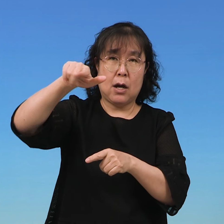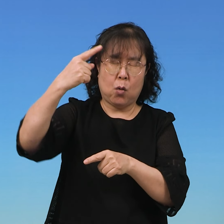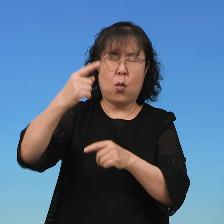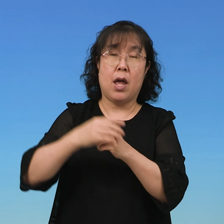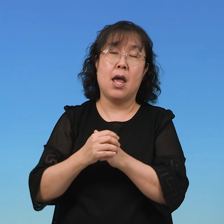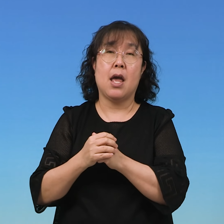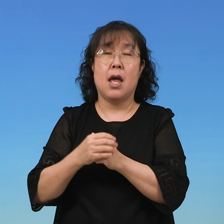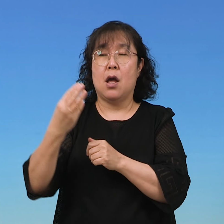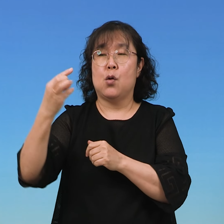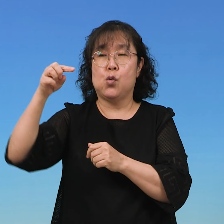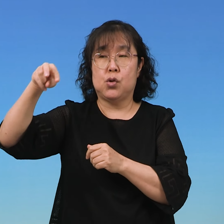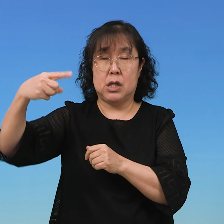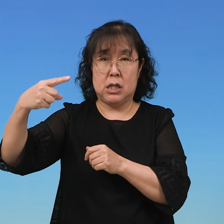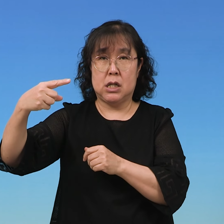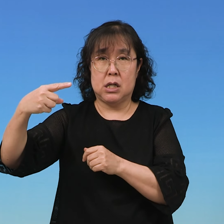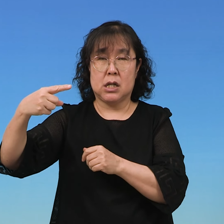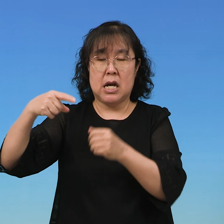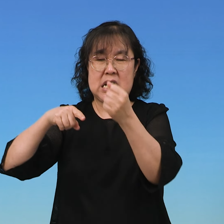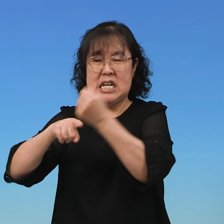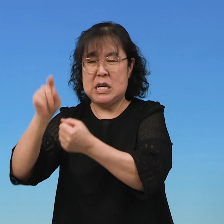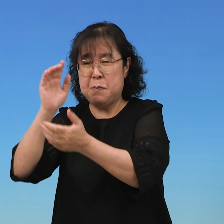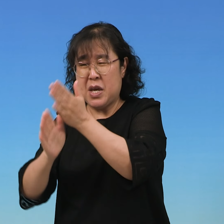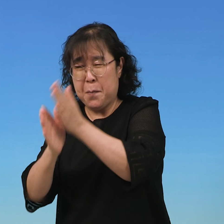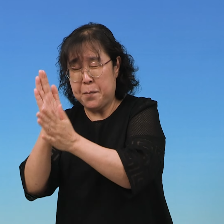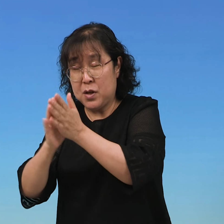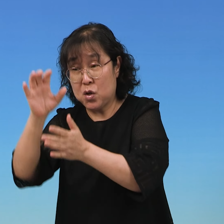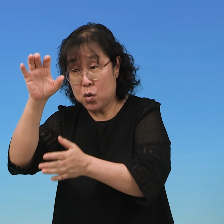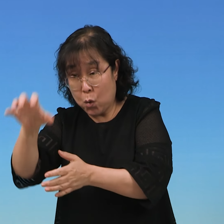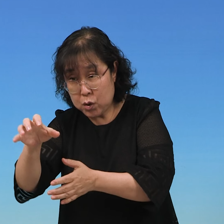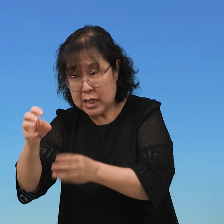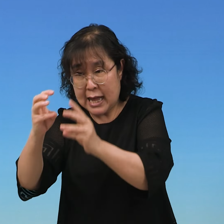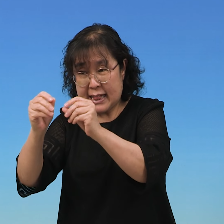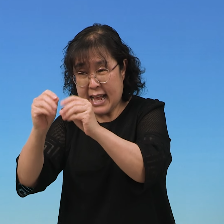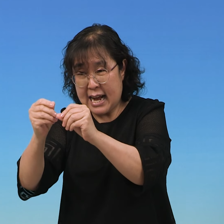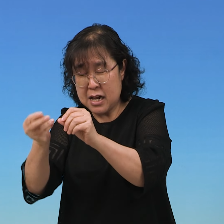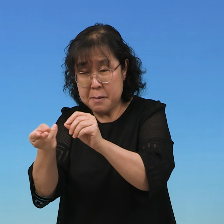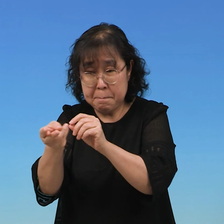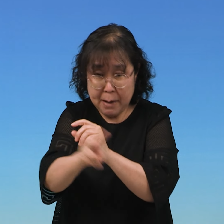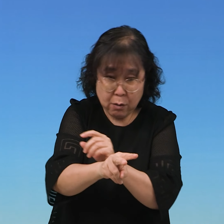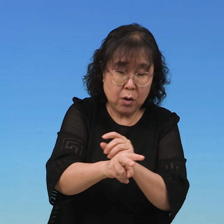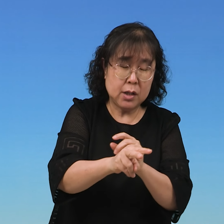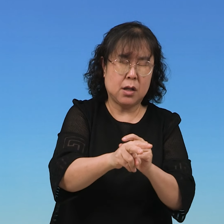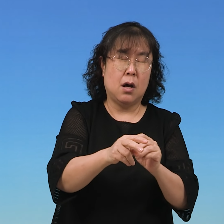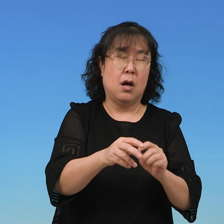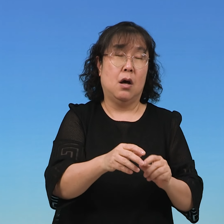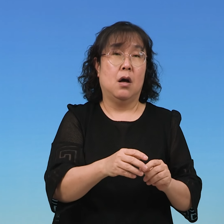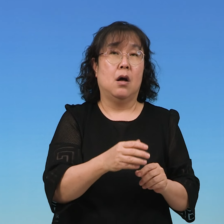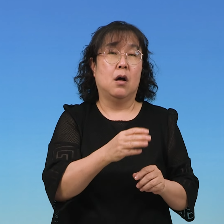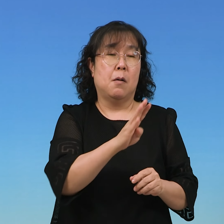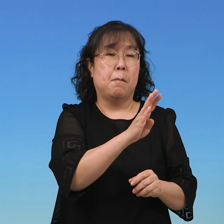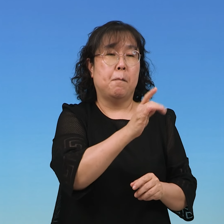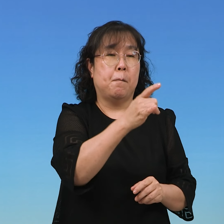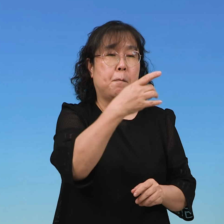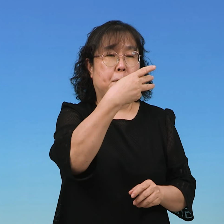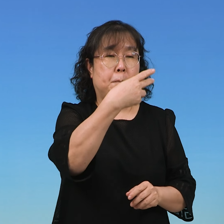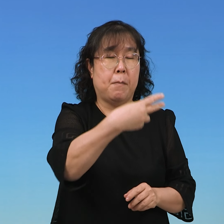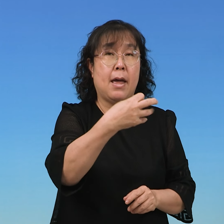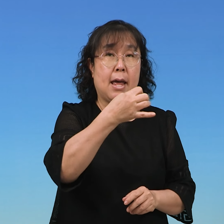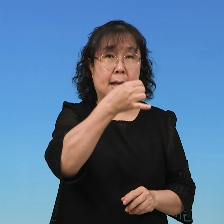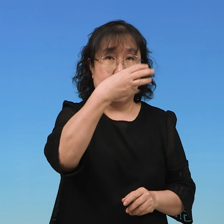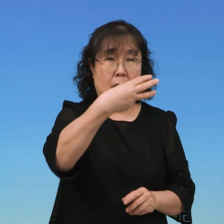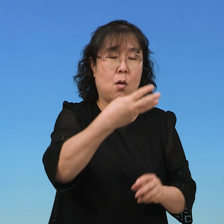시카고의 그 루스를 저에게 베델로 바꾸어 주셨어요. 지금 저에게 시카고는요, 제